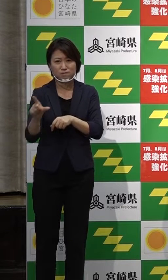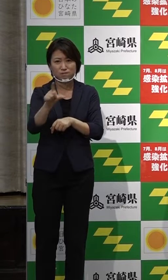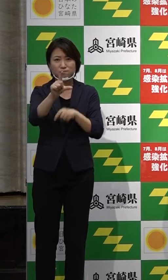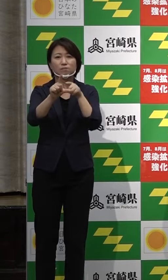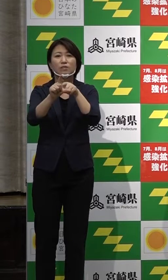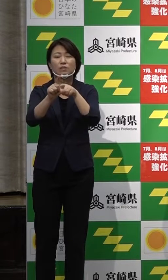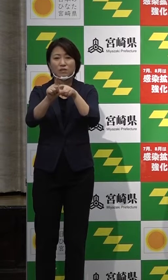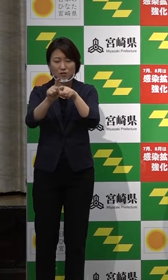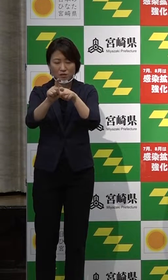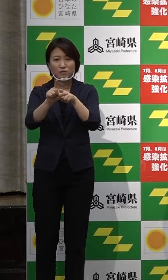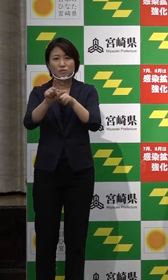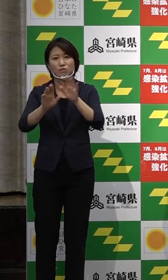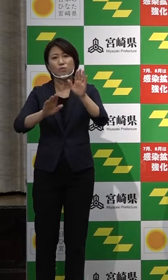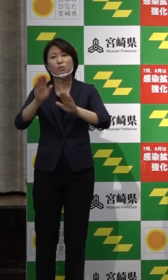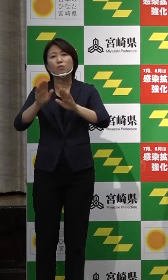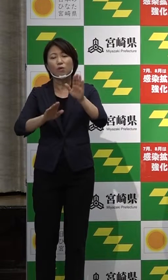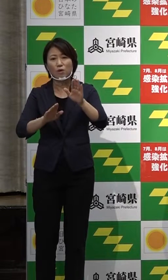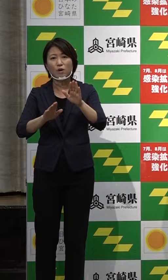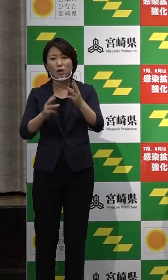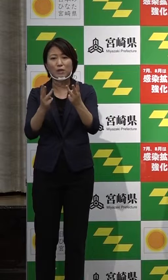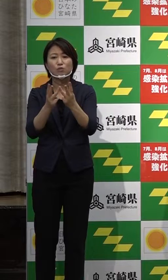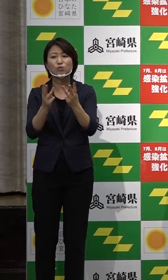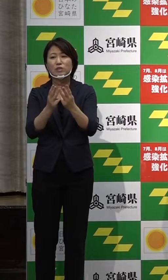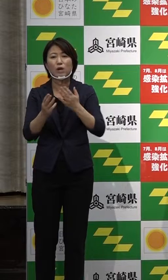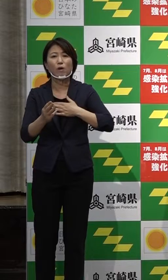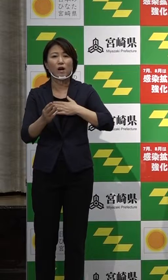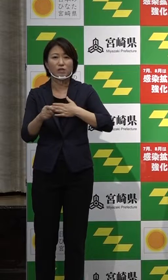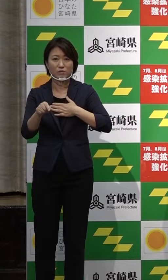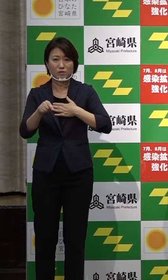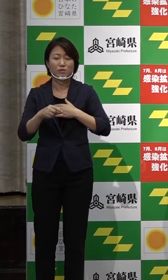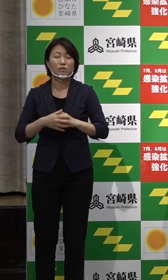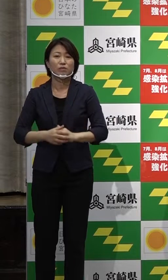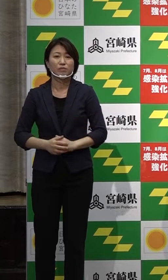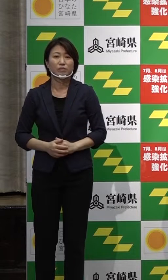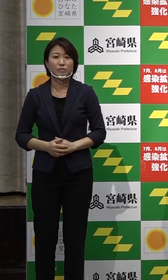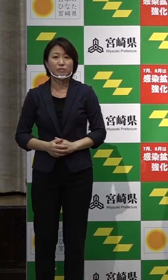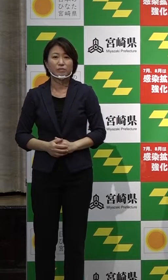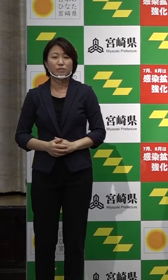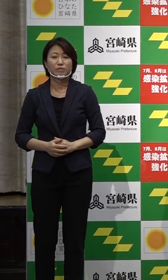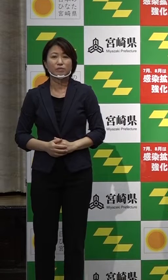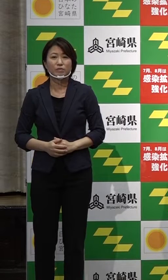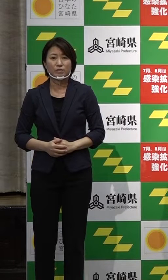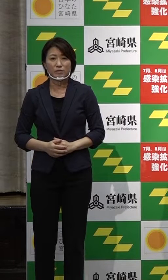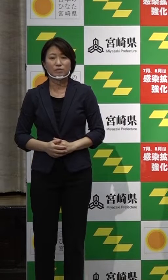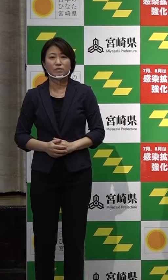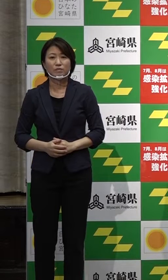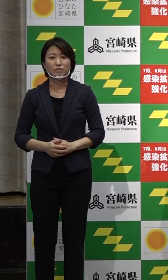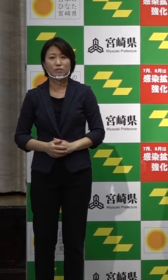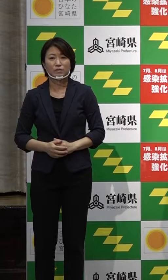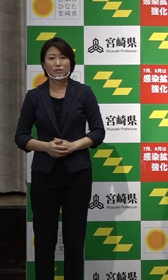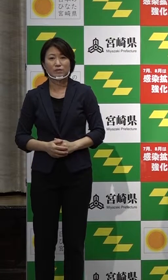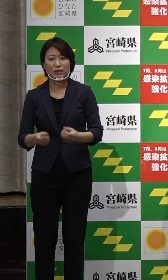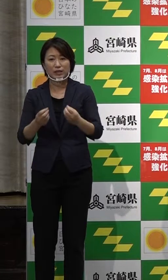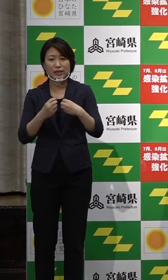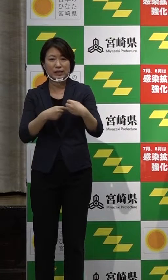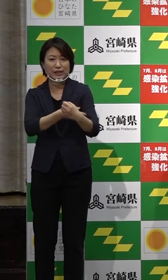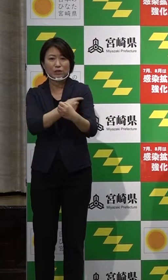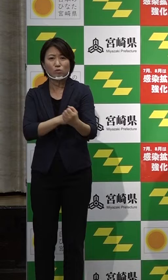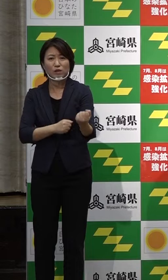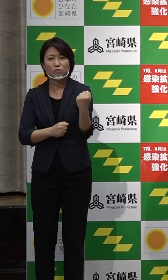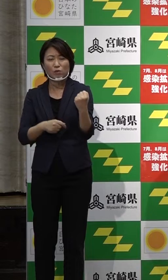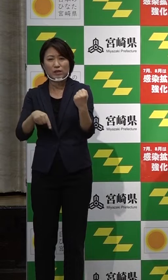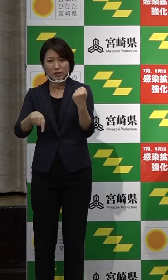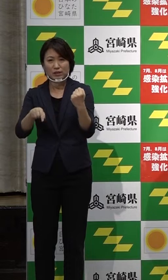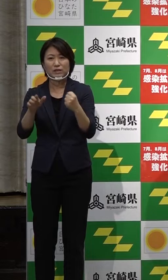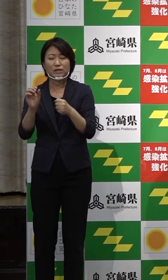るということが、こういう数字からも見て取ることができます。大変感染力が強いということを言われておりま